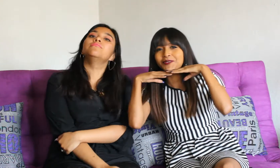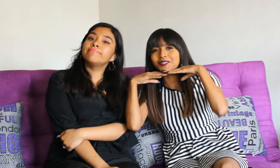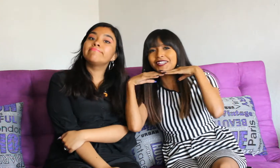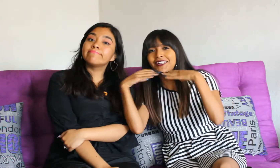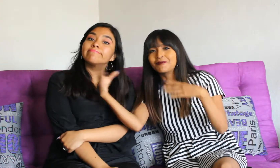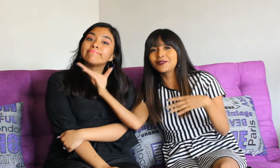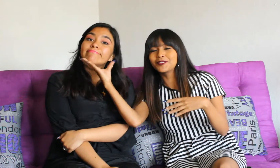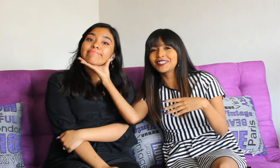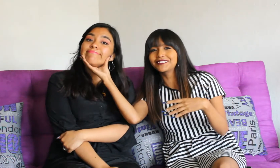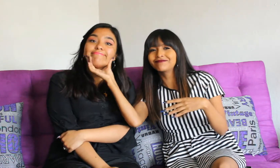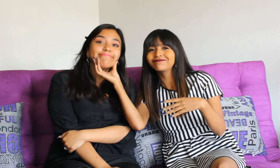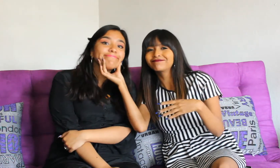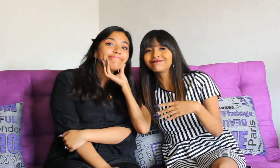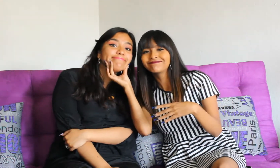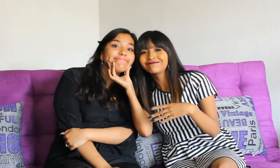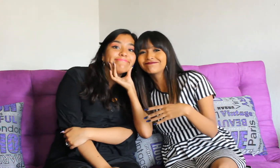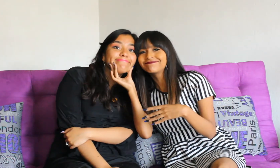primorosa, glamorosa.